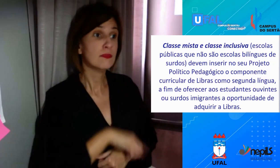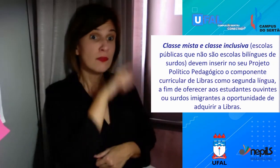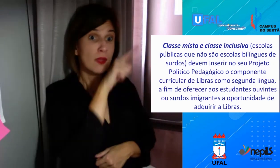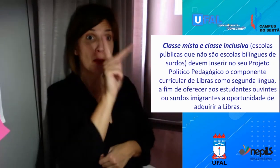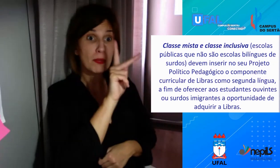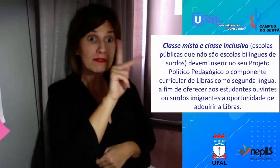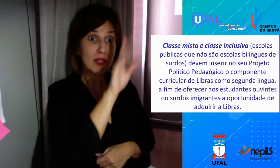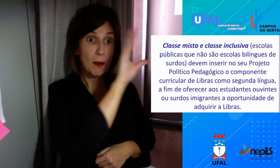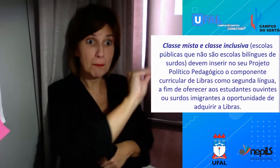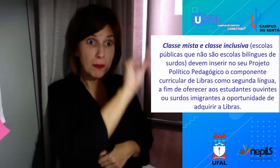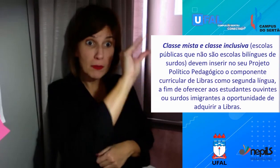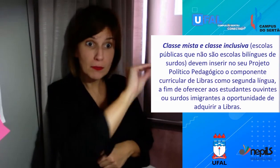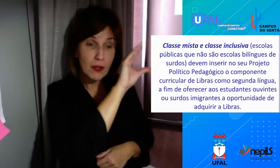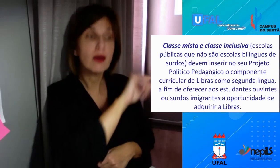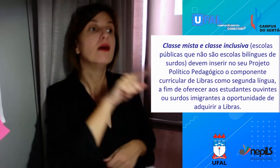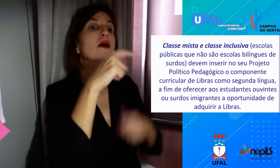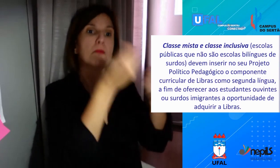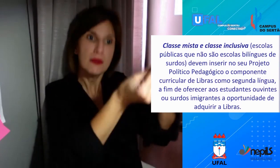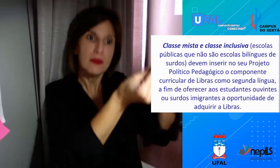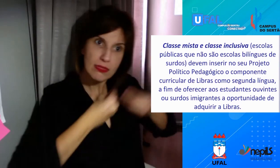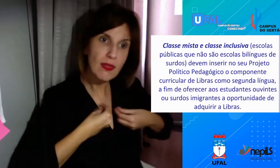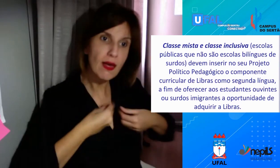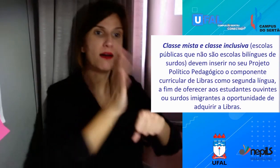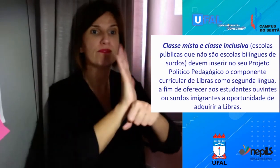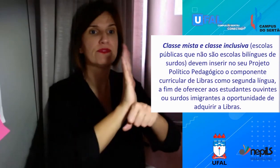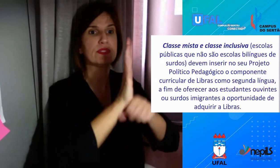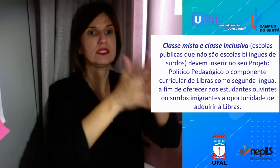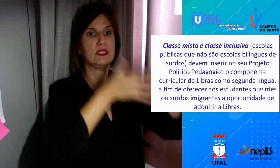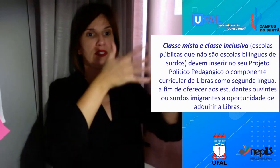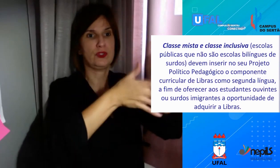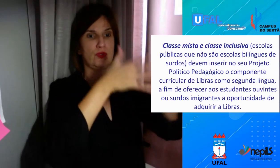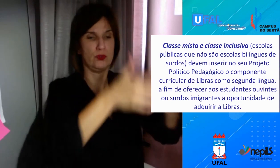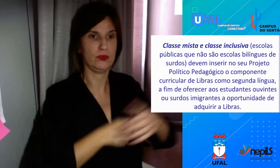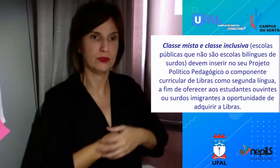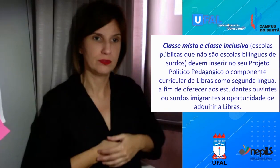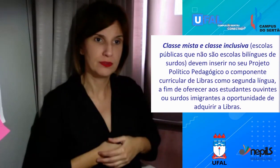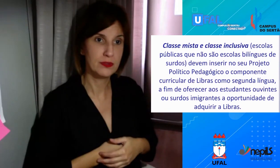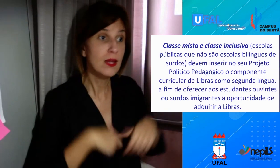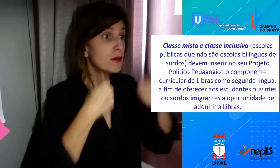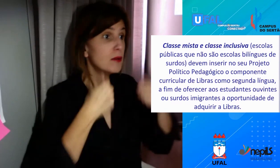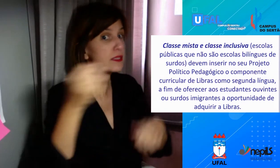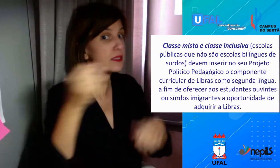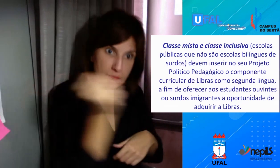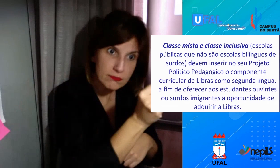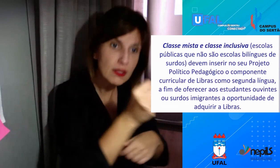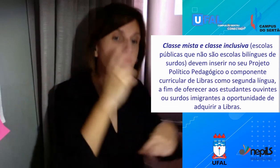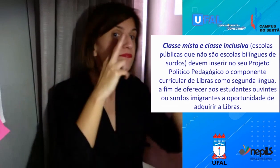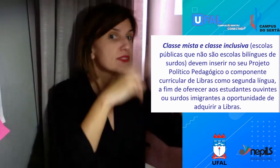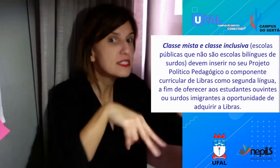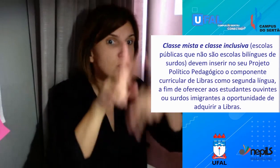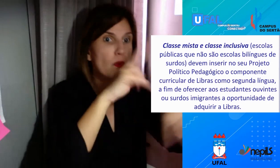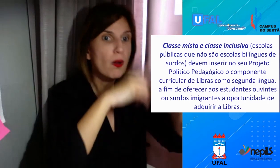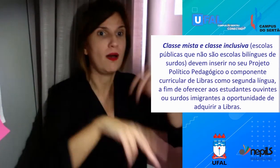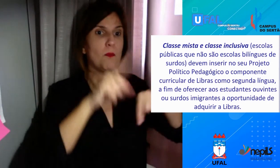a partir da língua de sinais. O professor possa dizer algo que